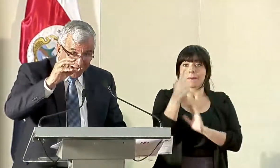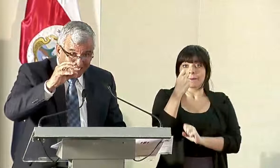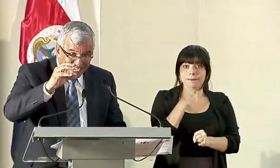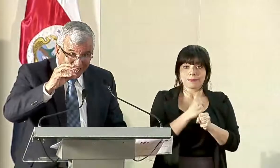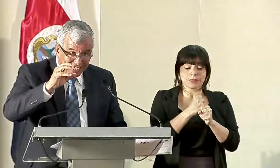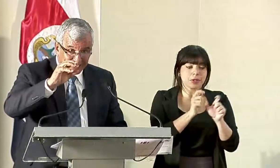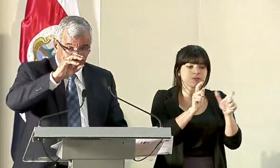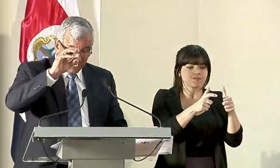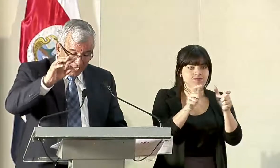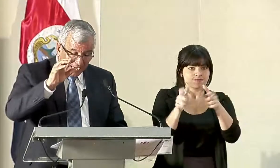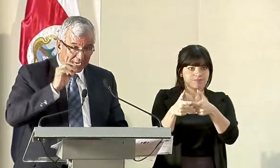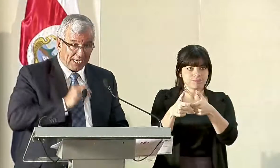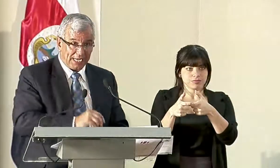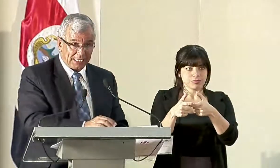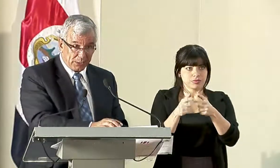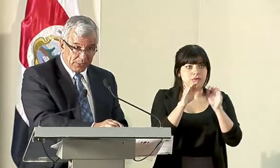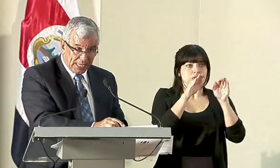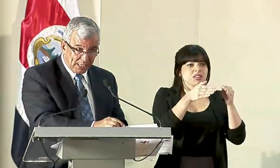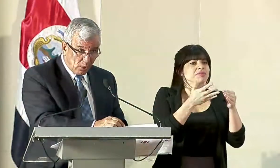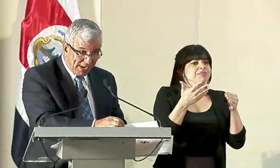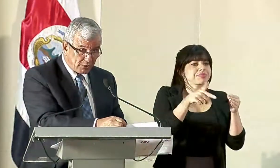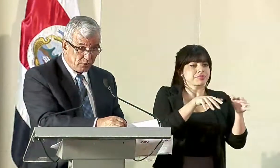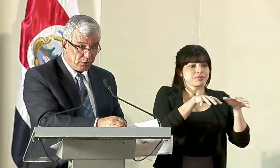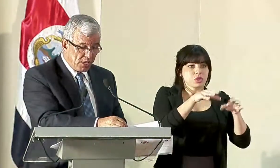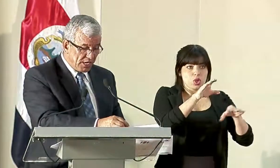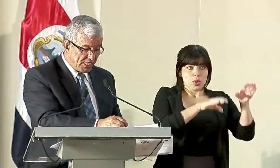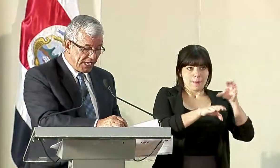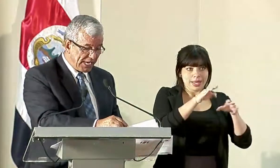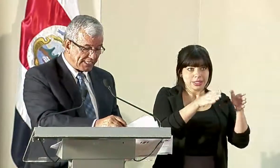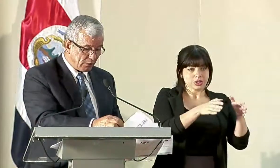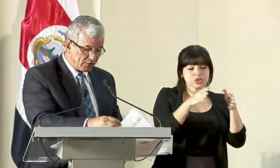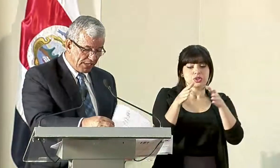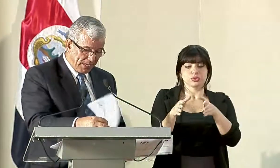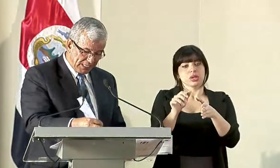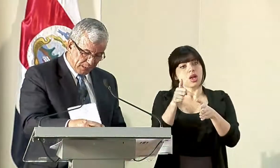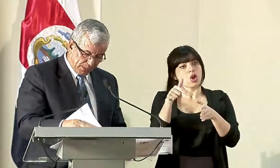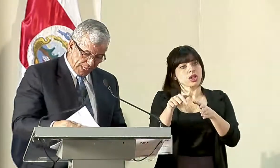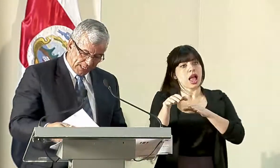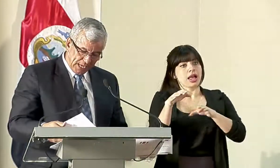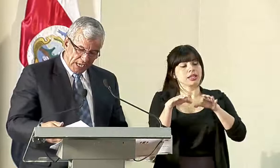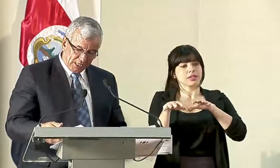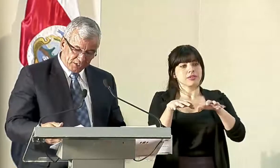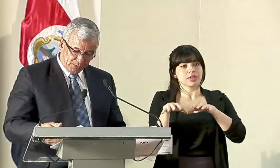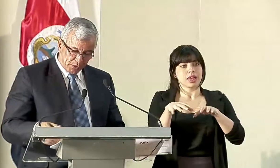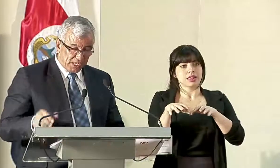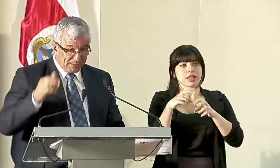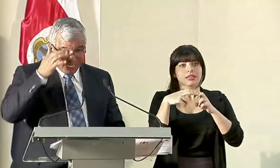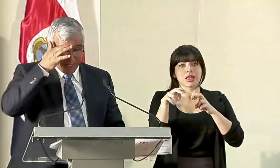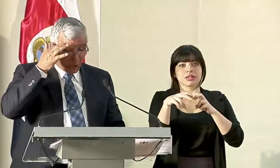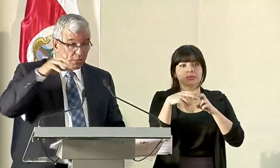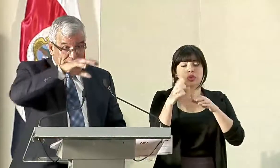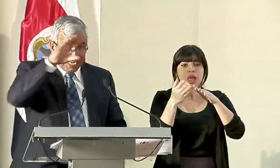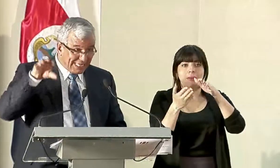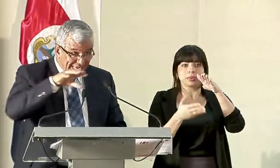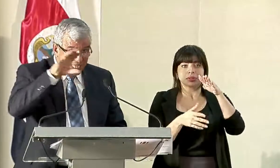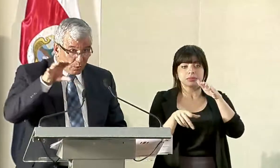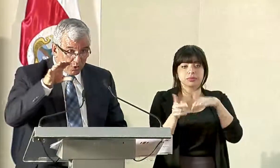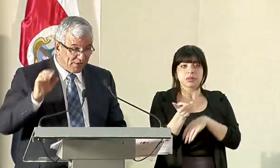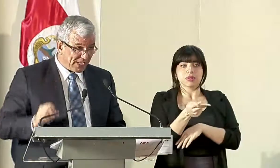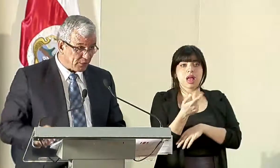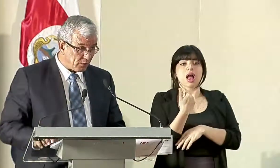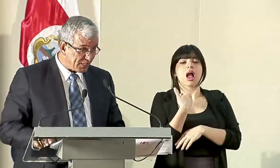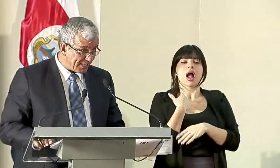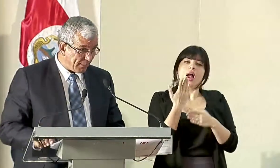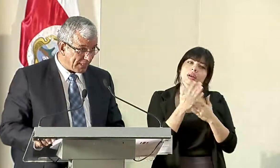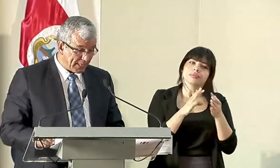están focalizadas en la actividad de comercio y en esta otra actividad de transporte y almacenamiento, que tiene